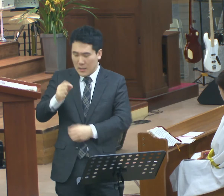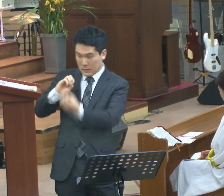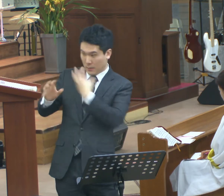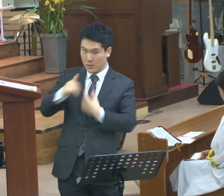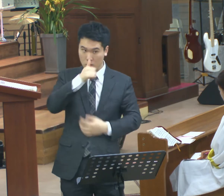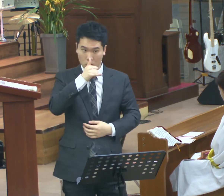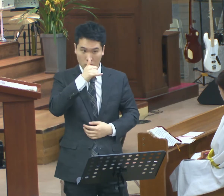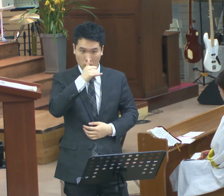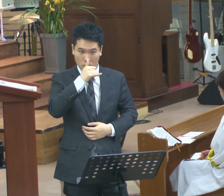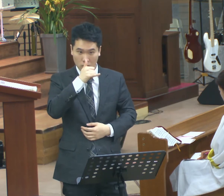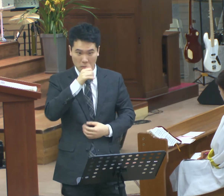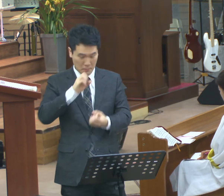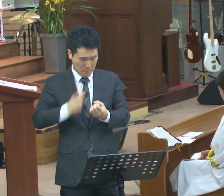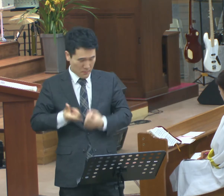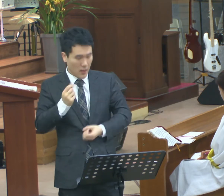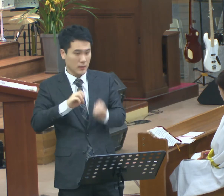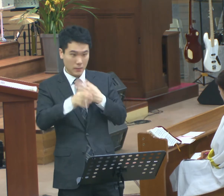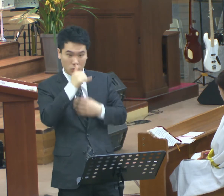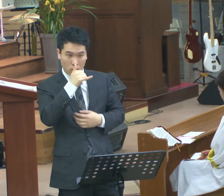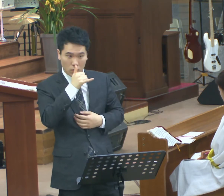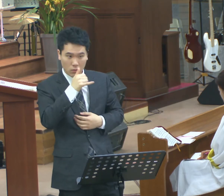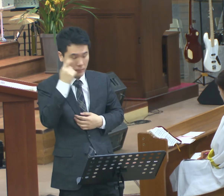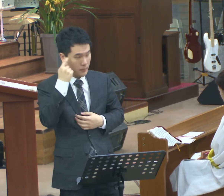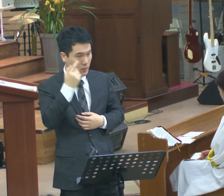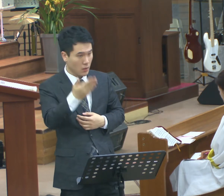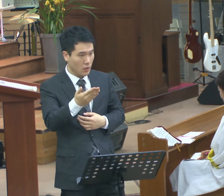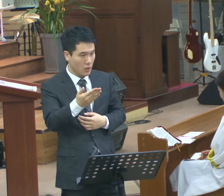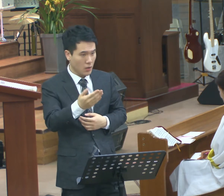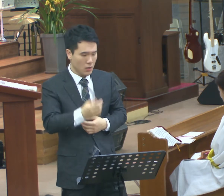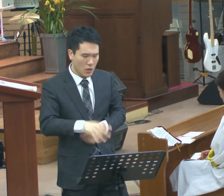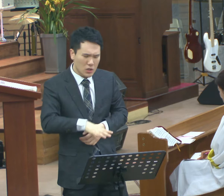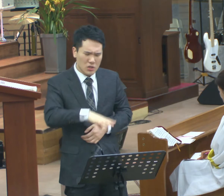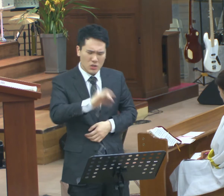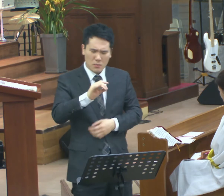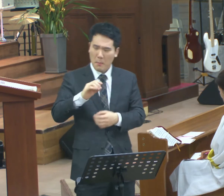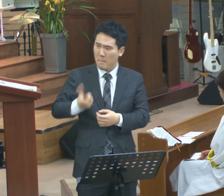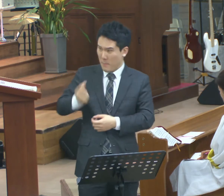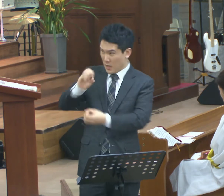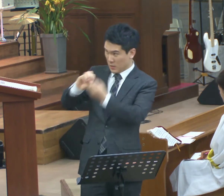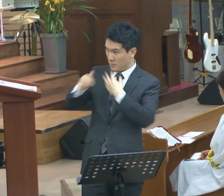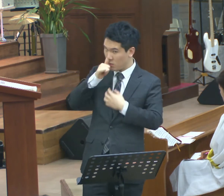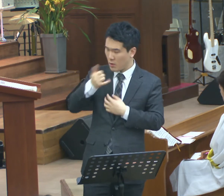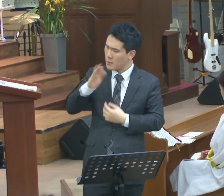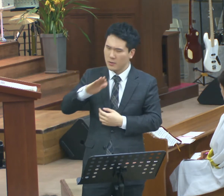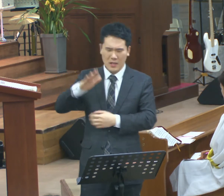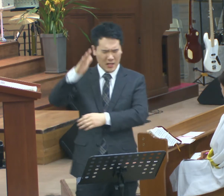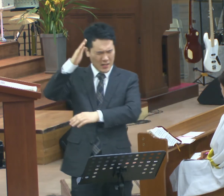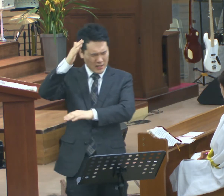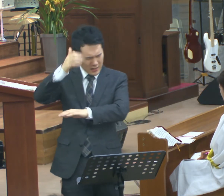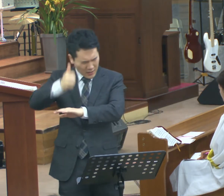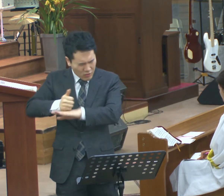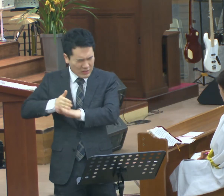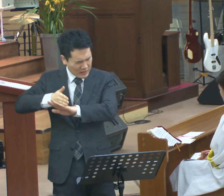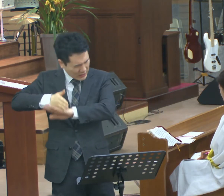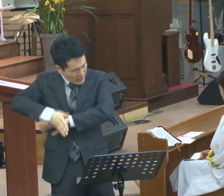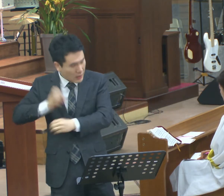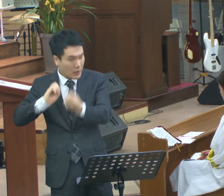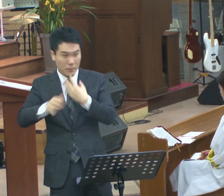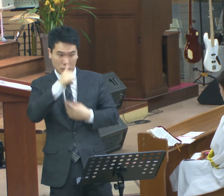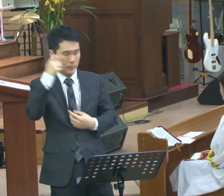기도해 보신 분들 앞부분에 들어주세요? 뒷부분에 들어주세요? 예? 대답 안 하신 분은